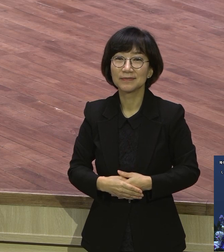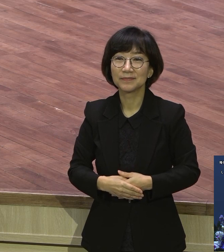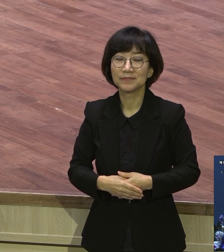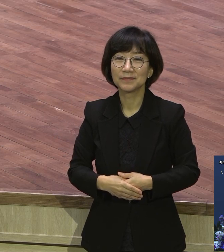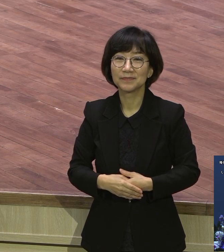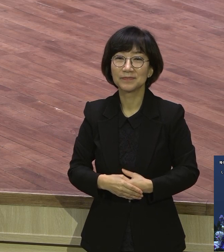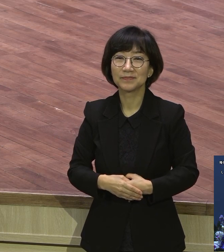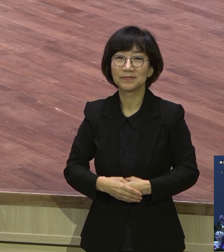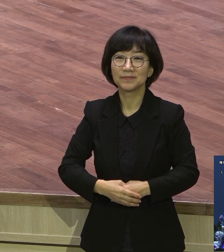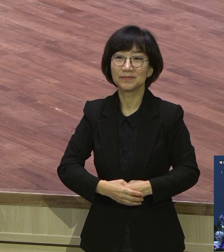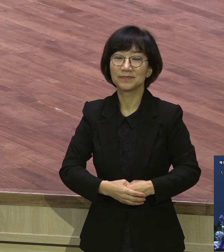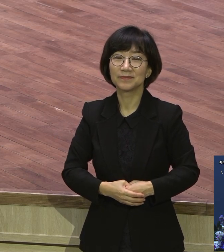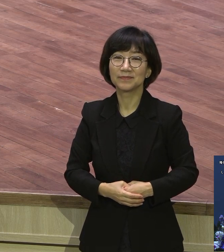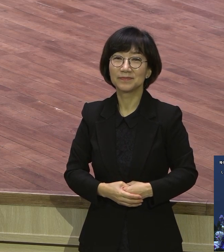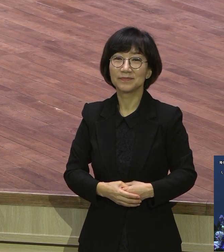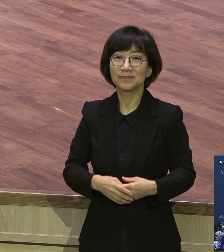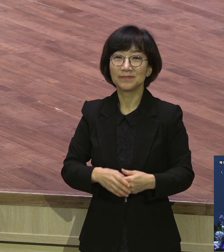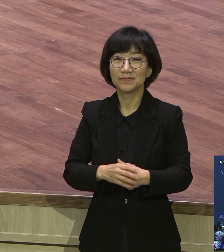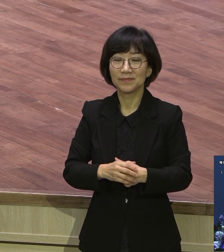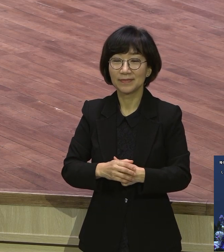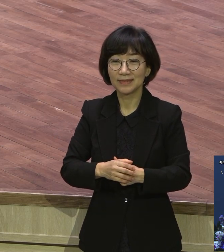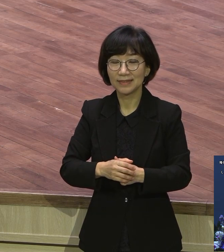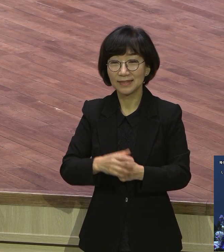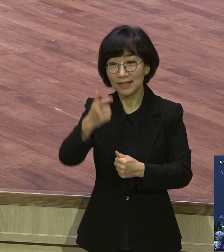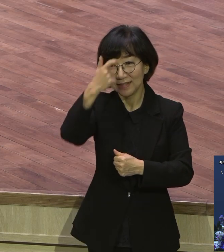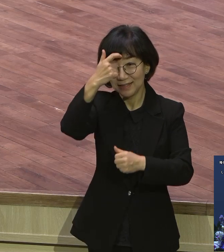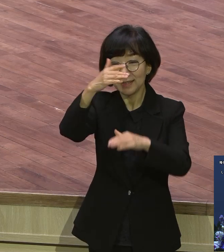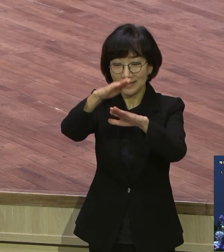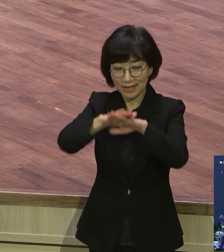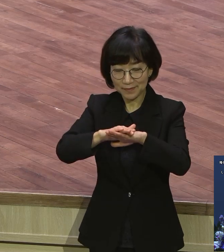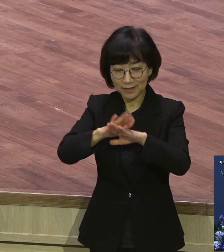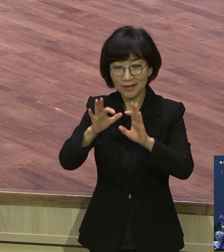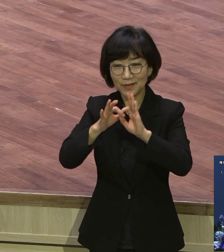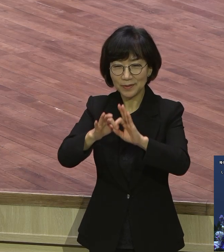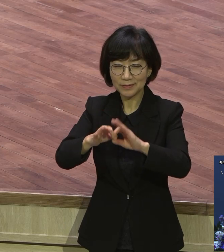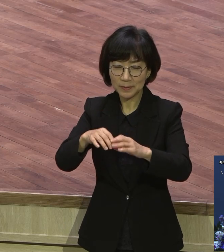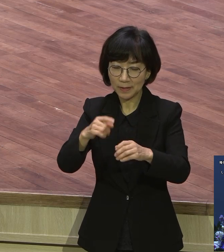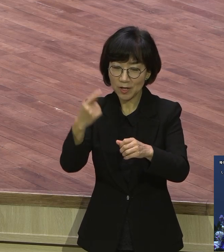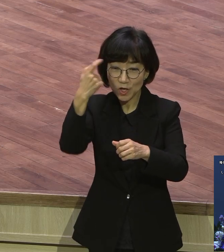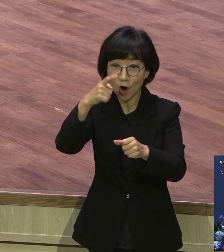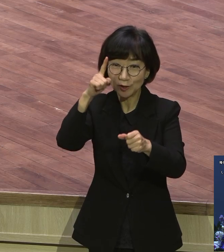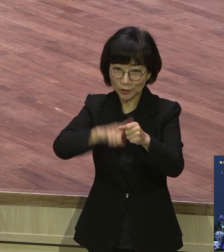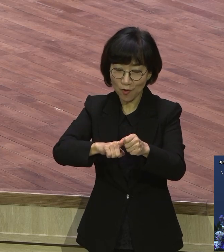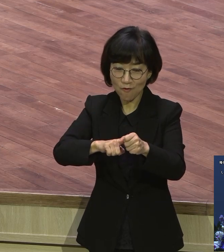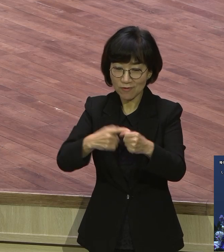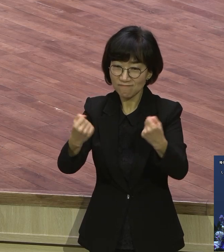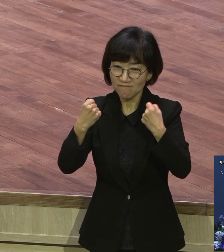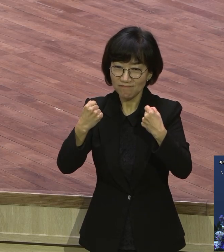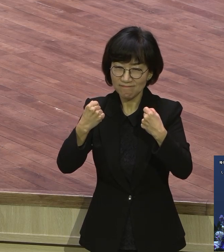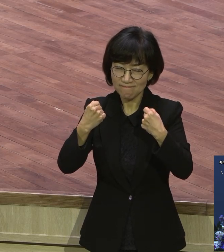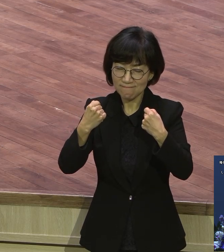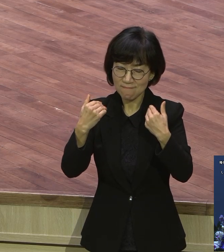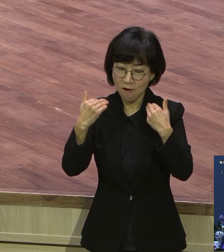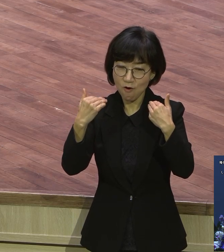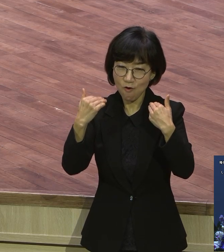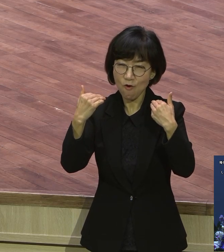예배들이면서 영적인 사람으로 자꾸 변화되어 가는 거예요 자연스러운 열매라고요